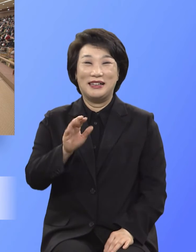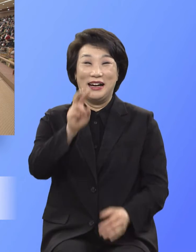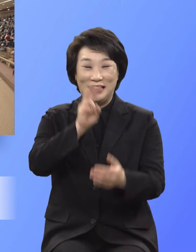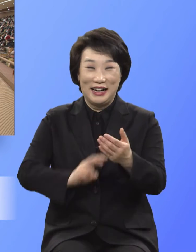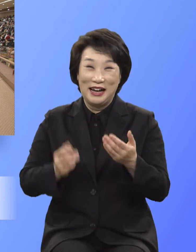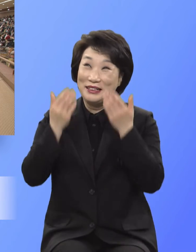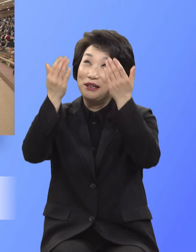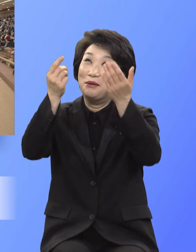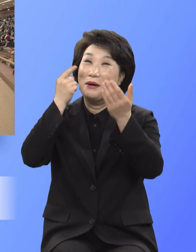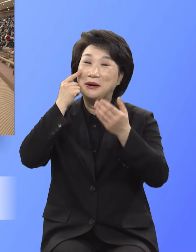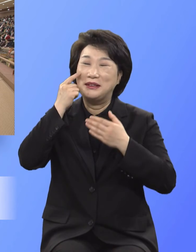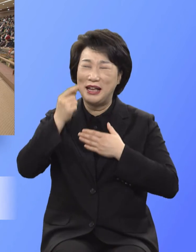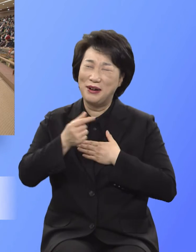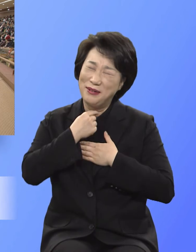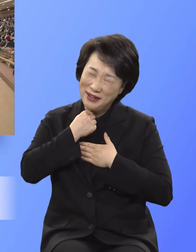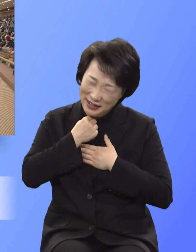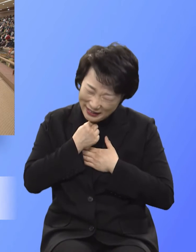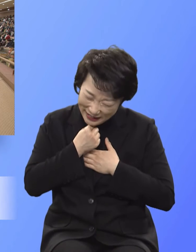내가